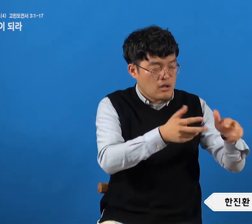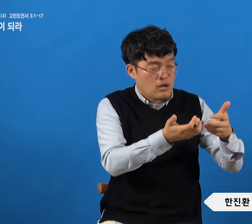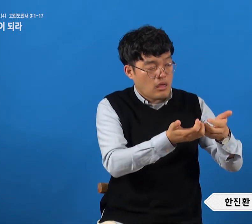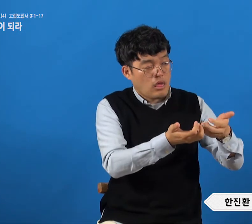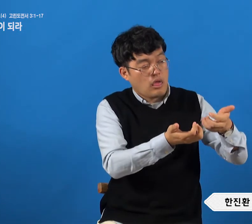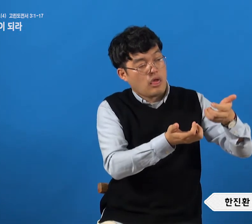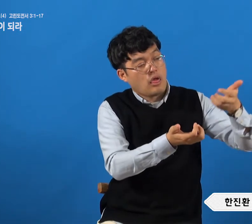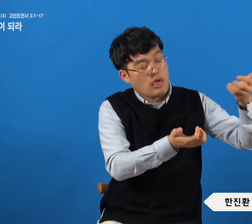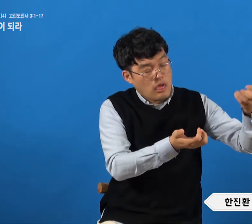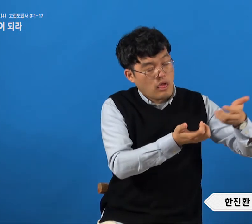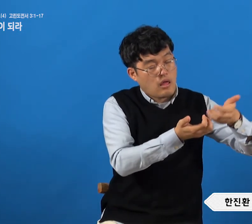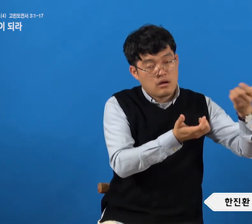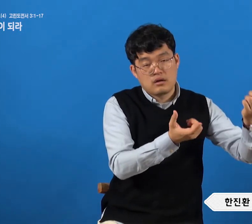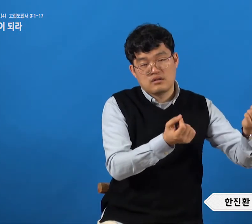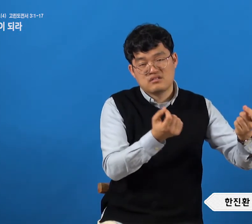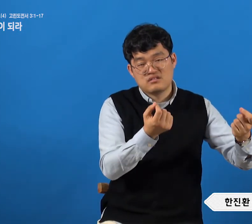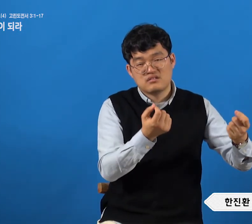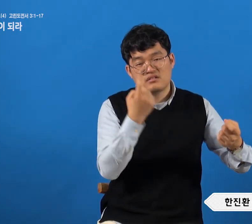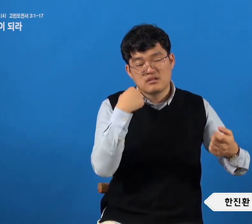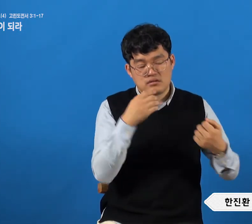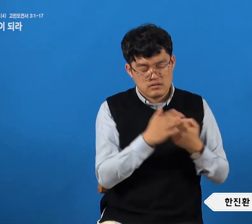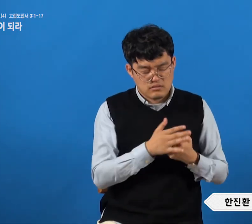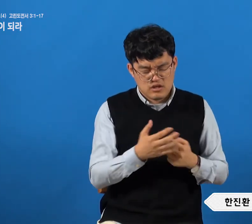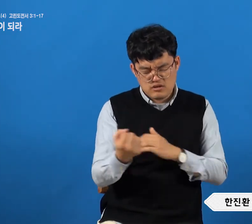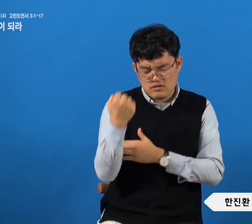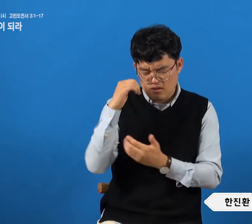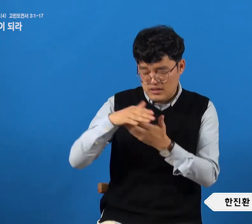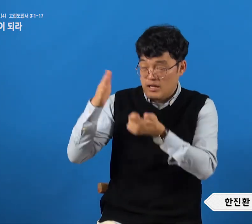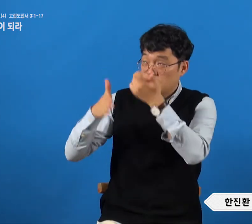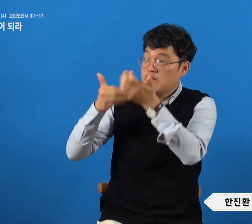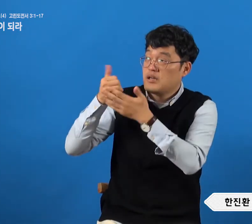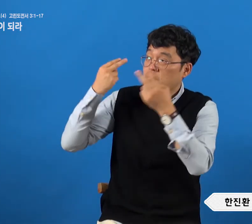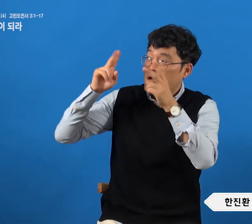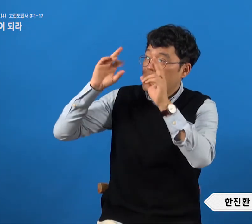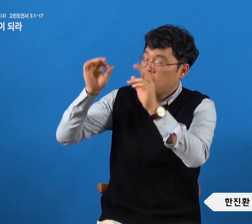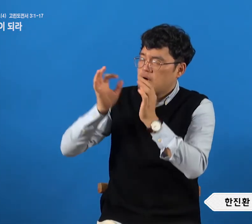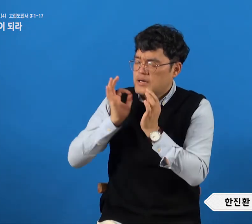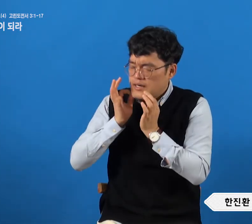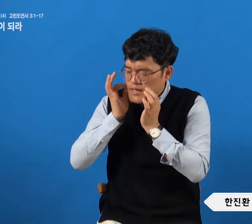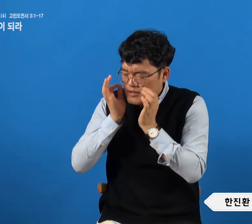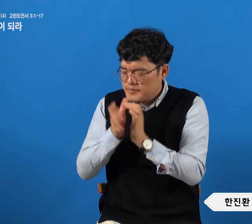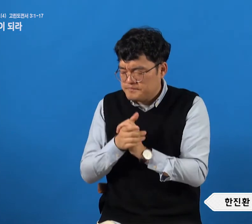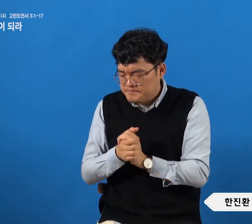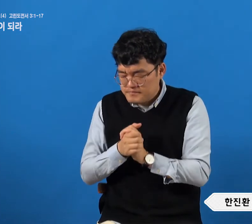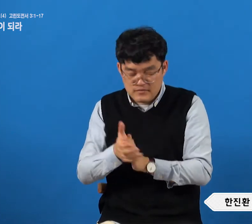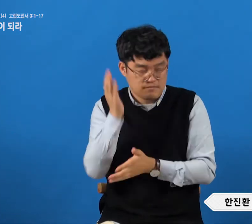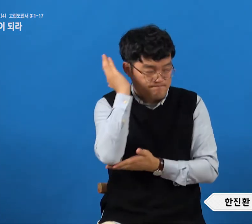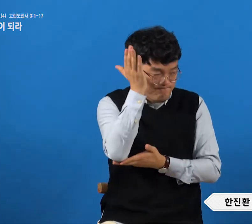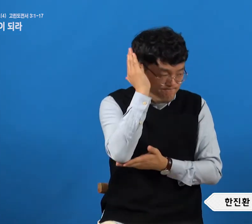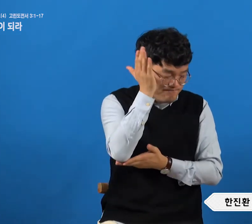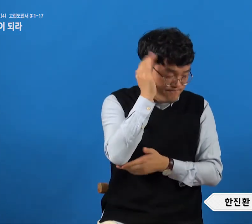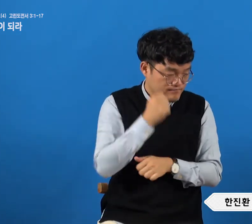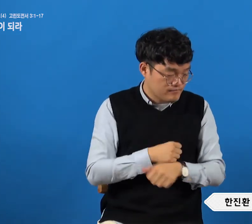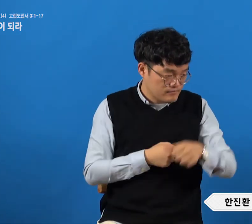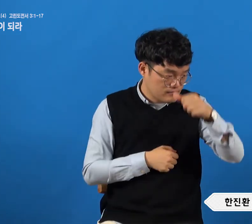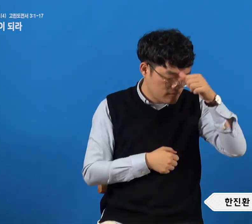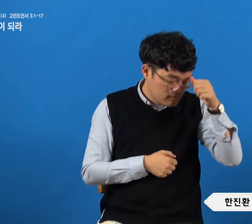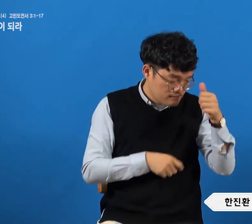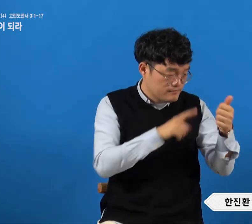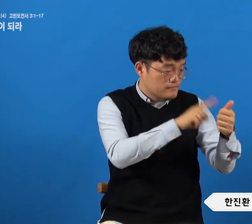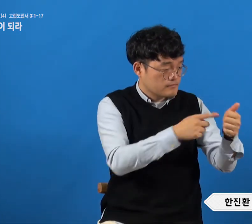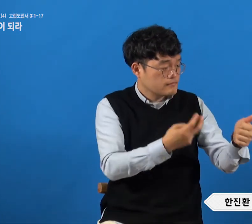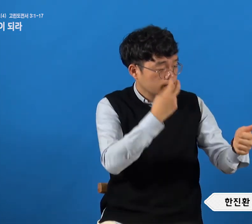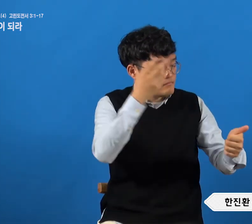버티지 못하실 것 같습니다. 그래도 전능하신 하나님 바라보면서 간절하게 말씀을 전했습니다.